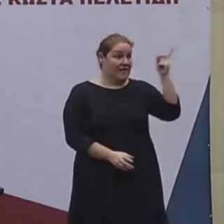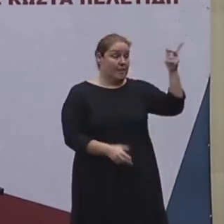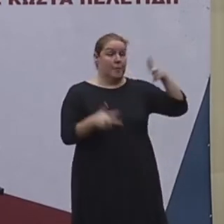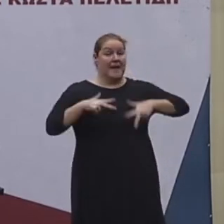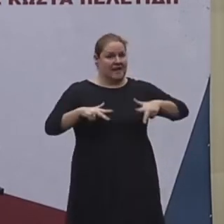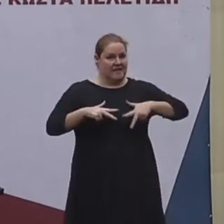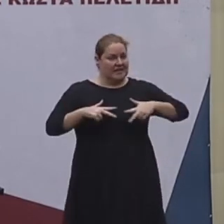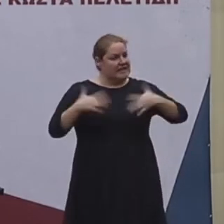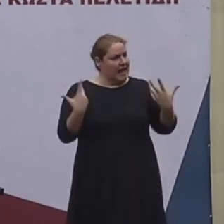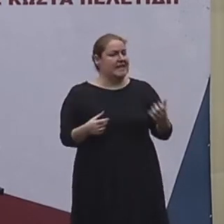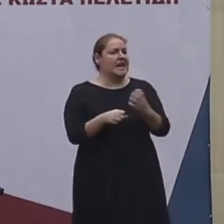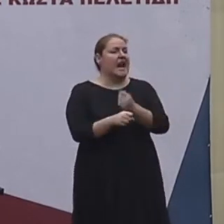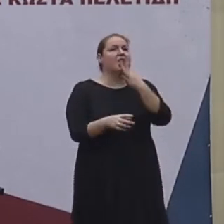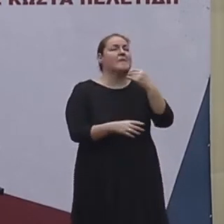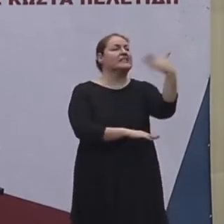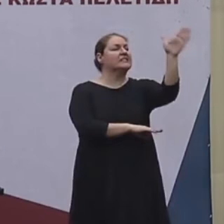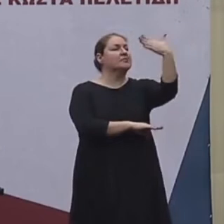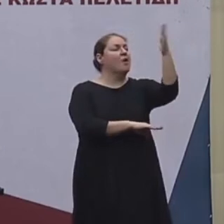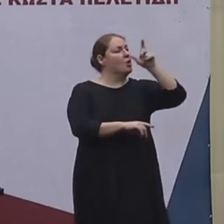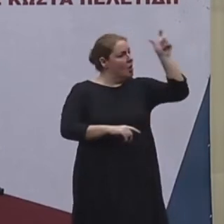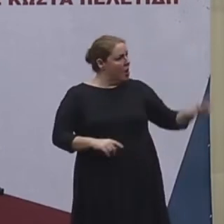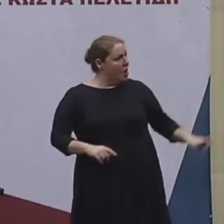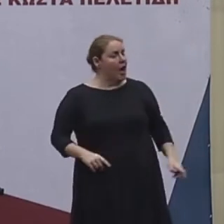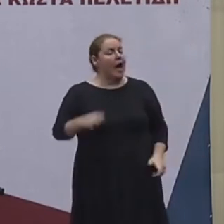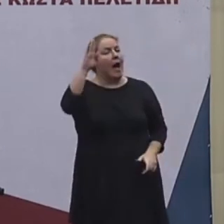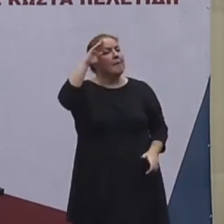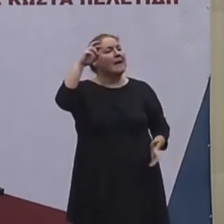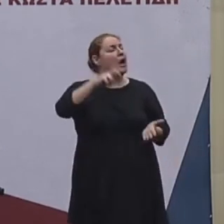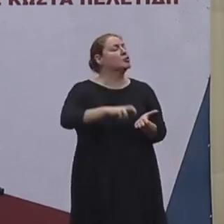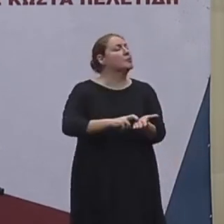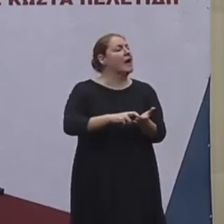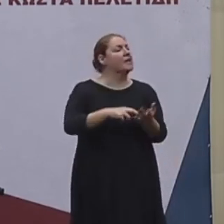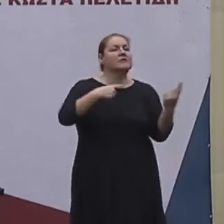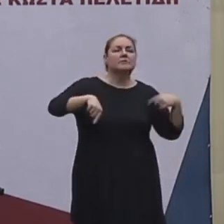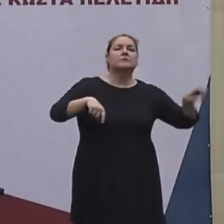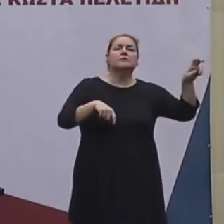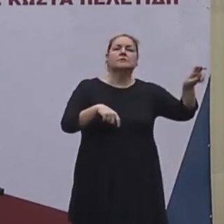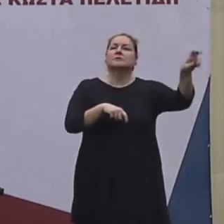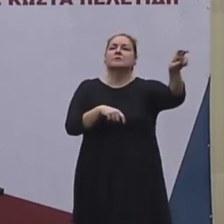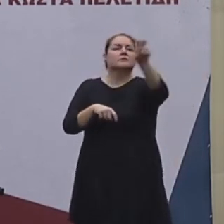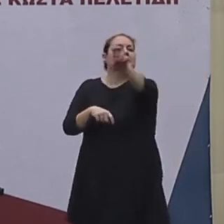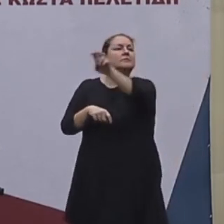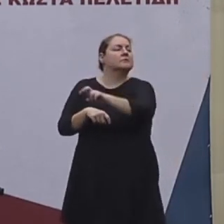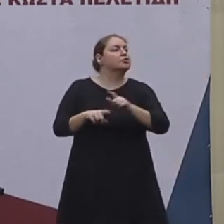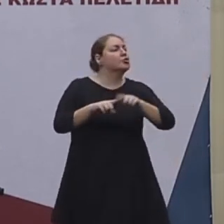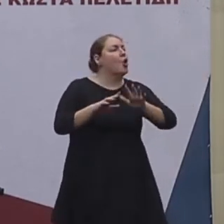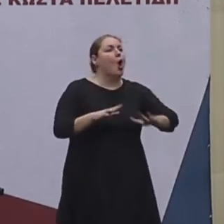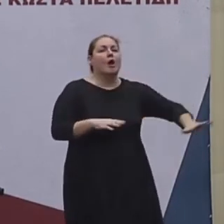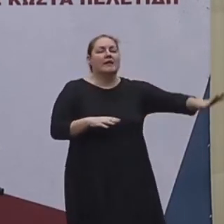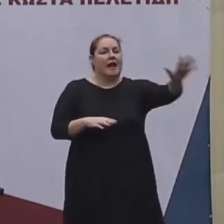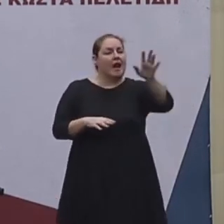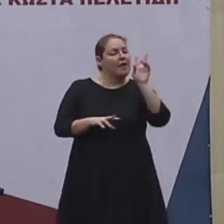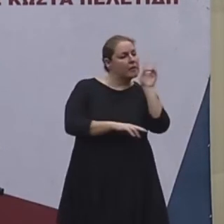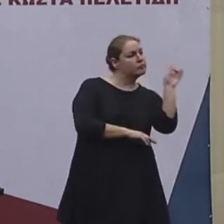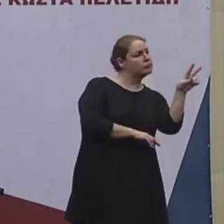σημεοφόρος του ΝΑΤΟ στην περιοχή μας και ο Αμερικανός πρέσβης περιοδεύει ανά τη χώρα προωθώντας τις